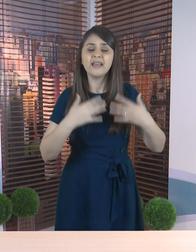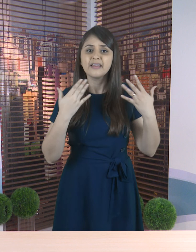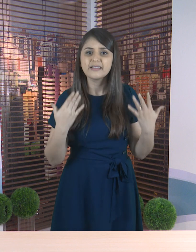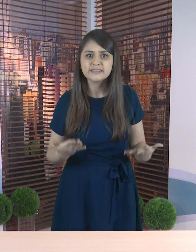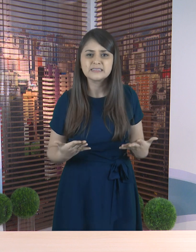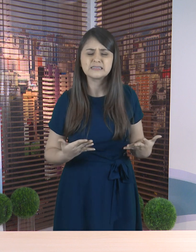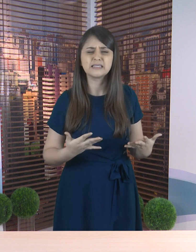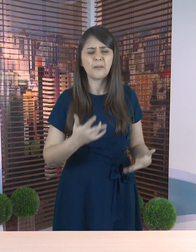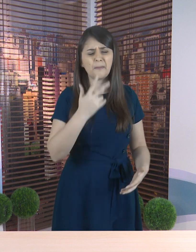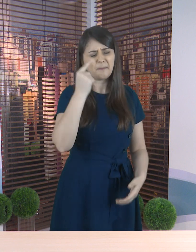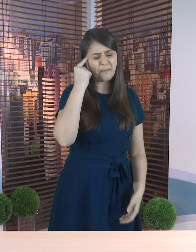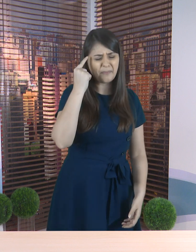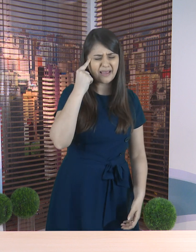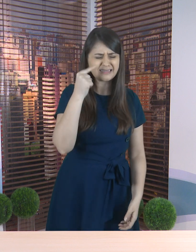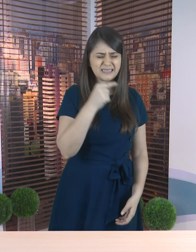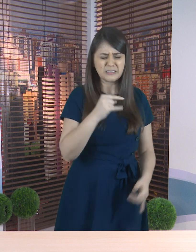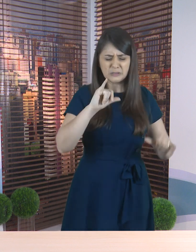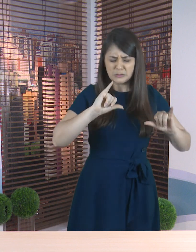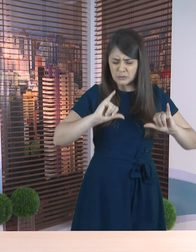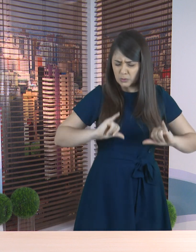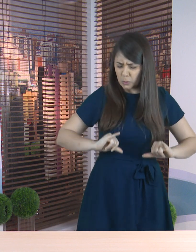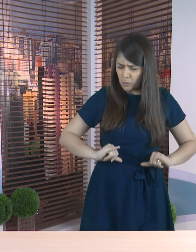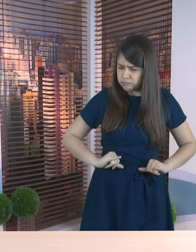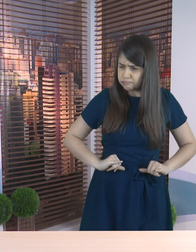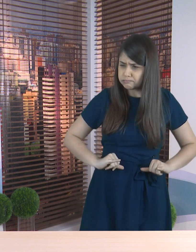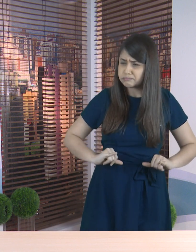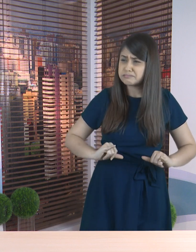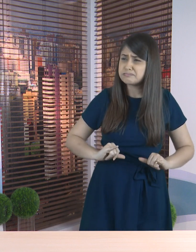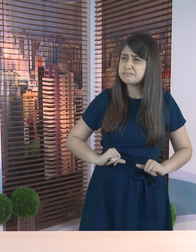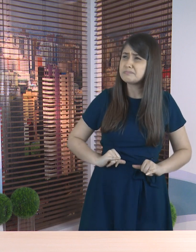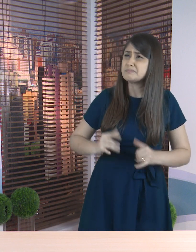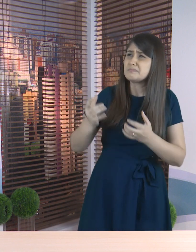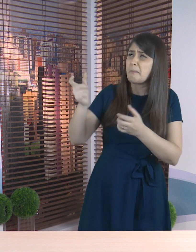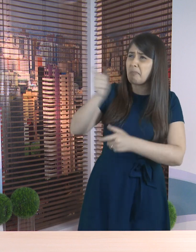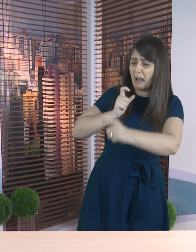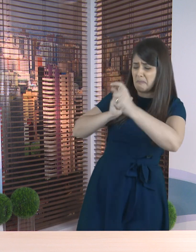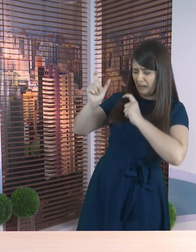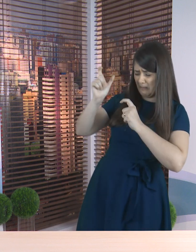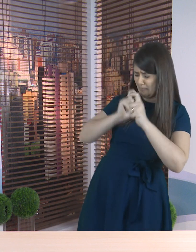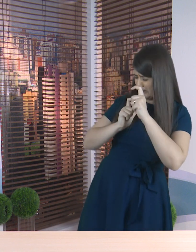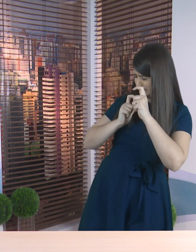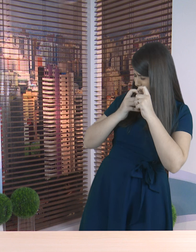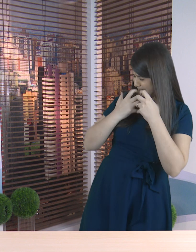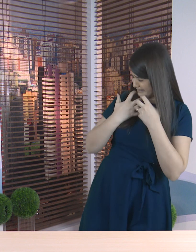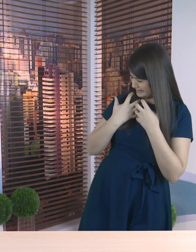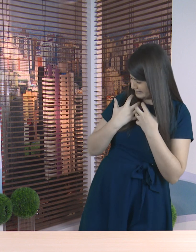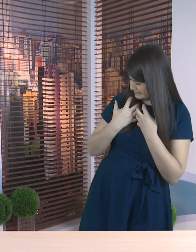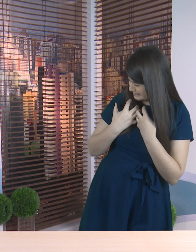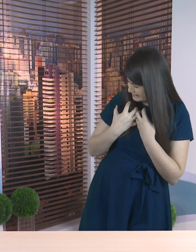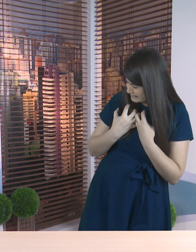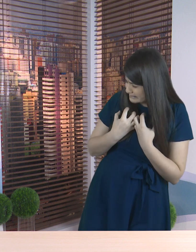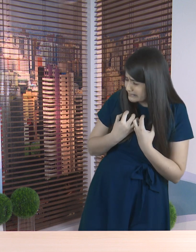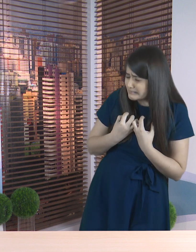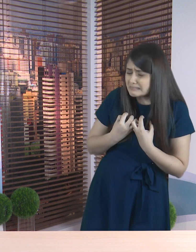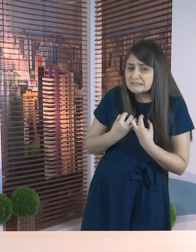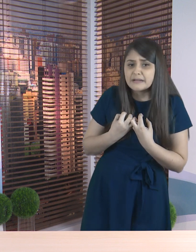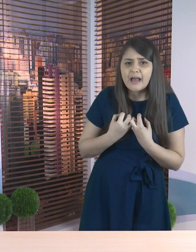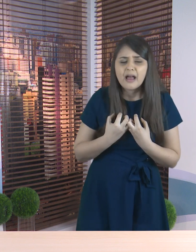mesma atitude? As pessoas sofrem e nós emitimos juízo de valor sobre elas, aumentando a